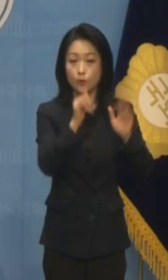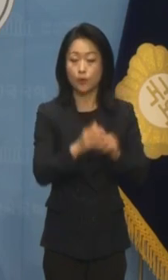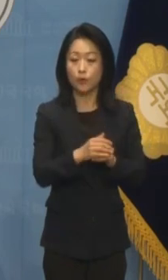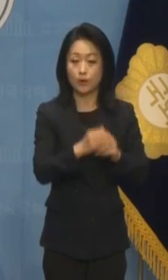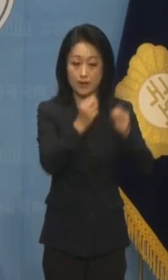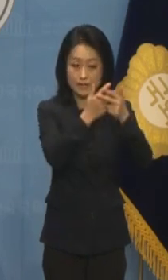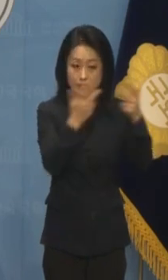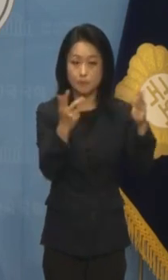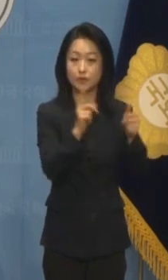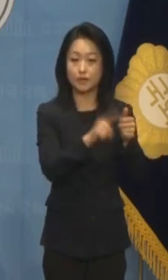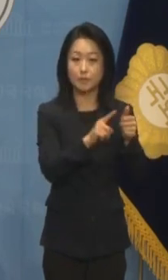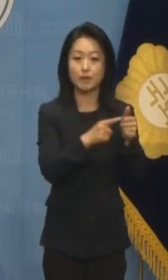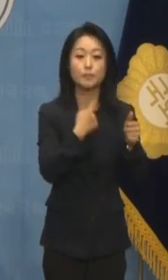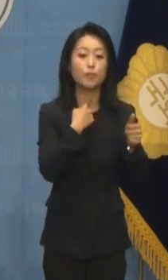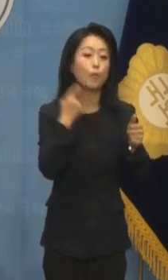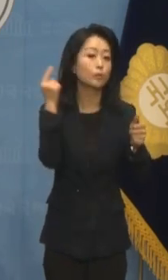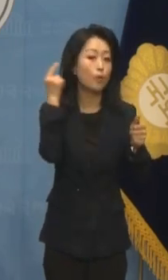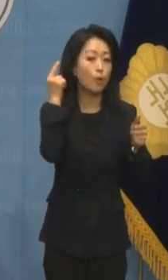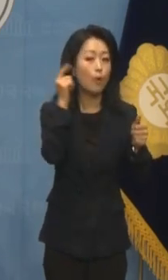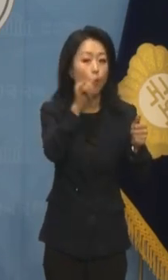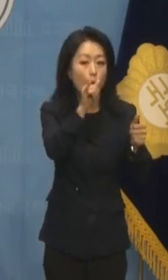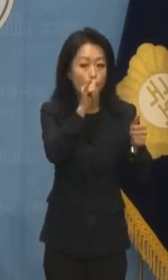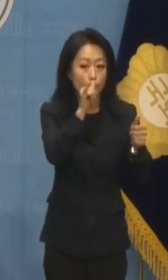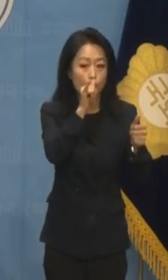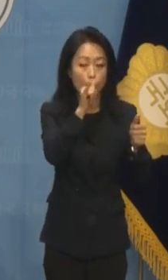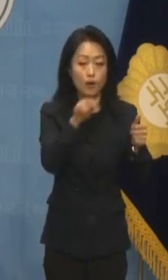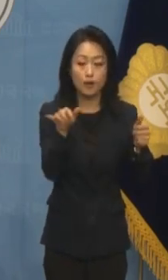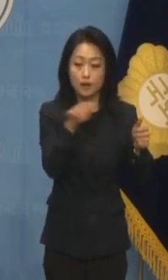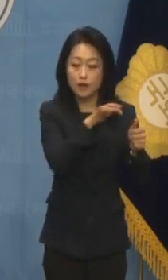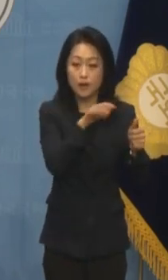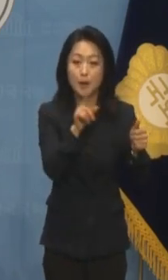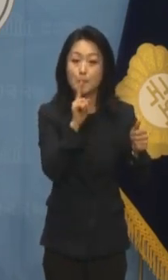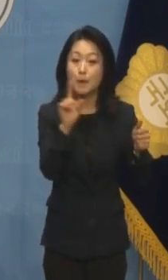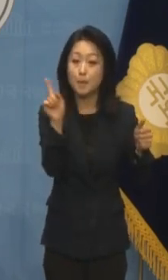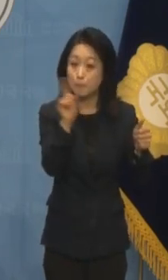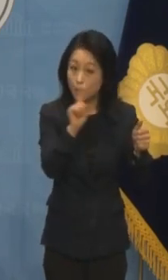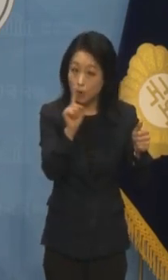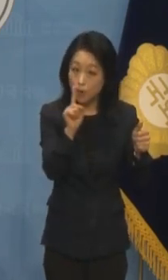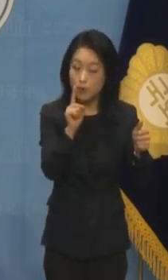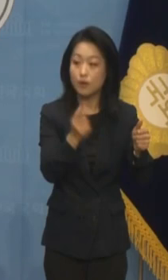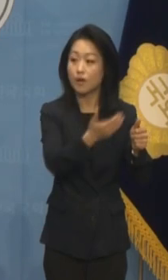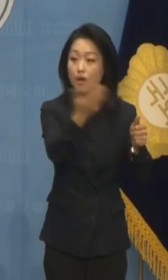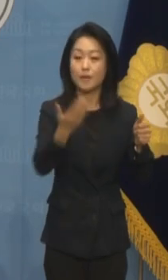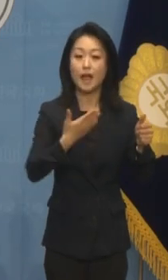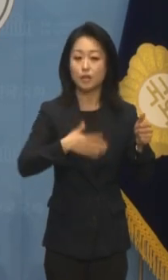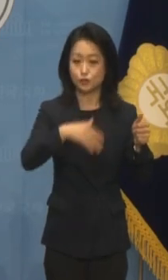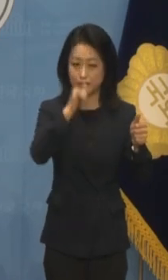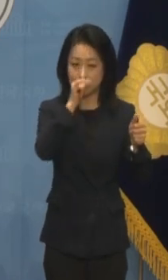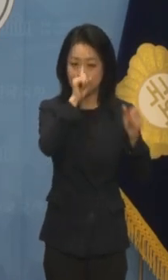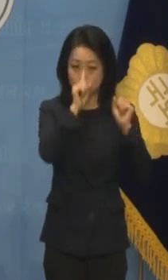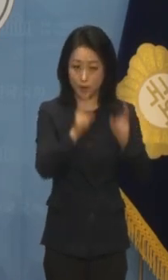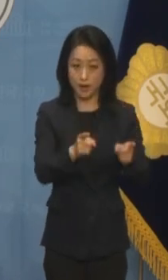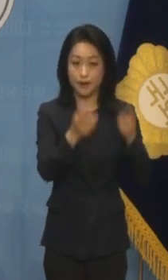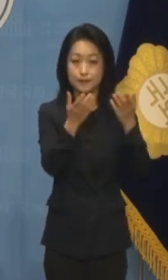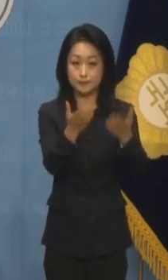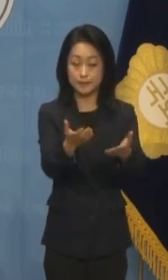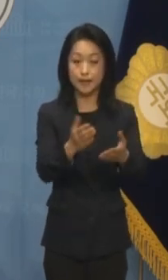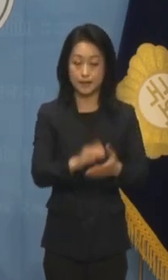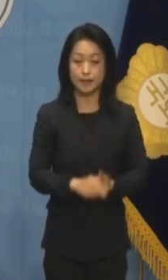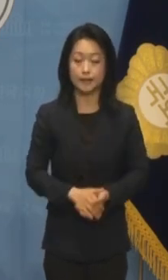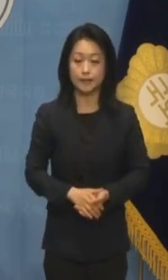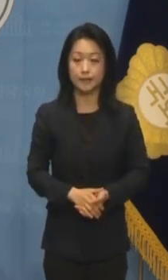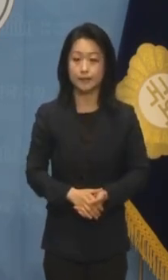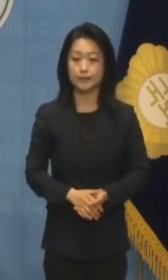이재명 대표의 육성을 통해서 위증 교사가 어떤 식으로 이루어졌는지 우리 국민들께서 알 수 있는 기회를 갖기 위해서 오늘